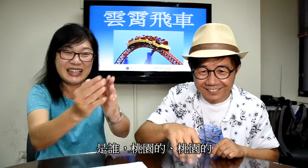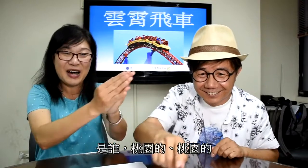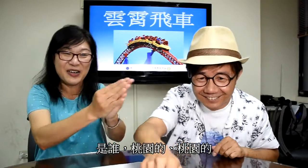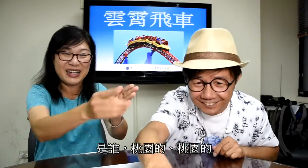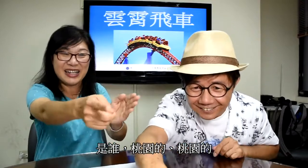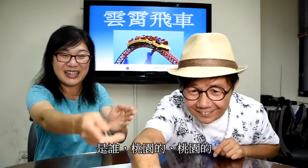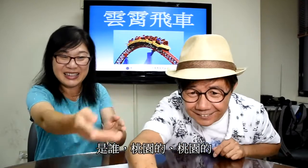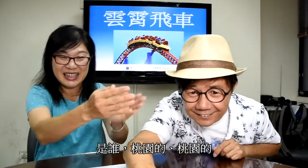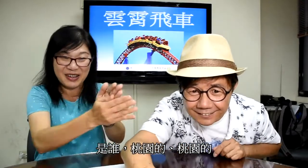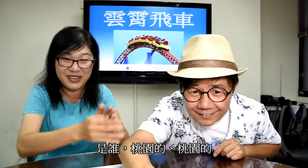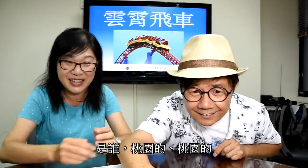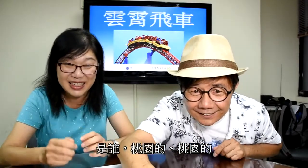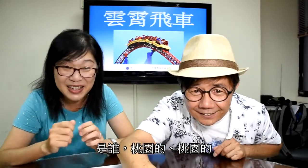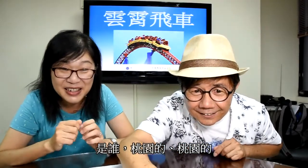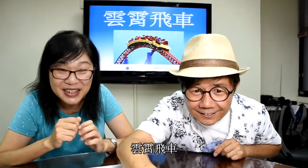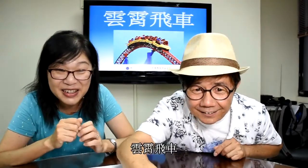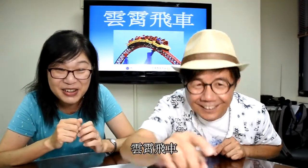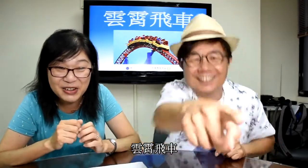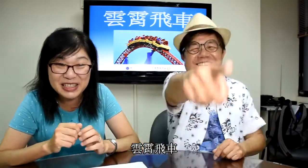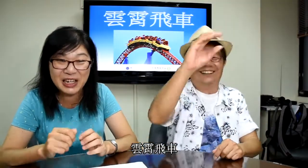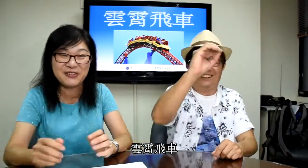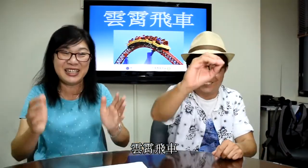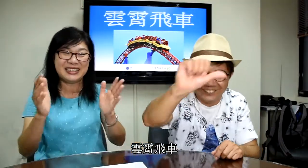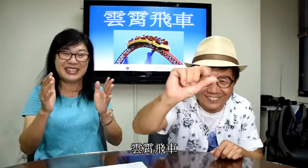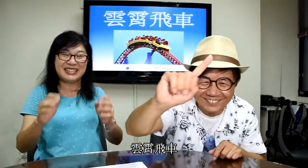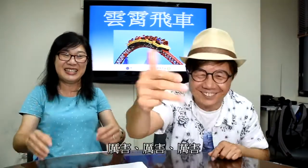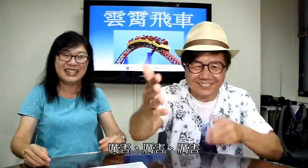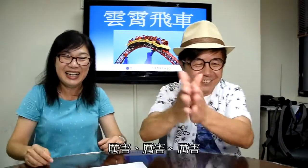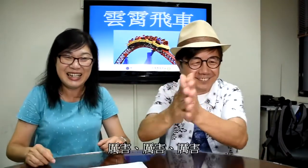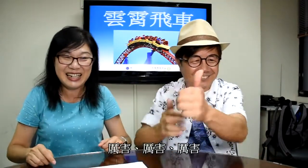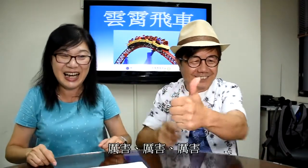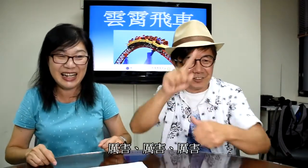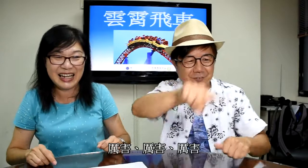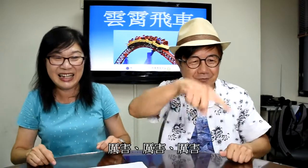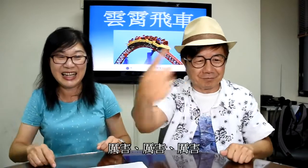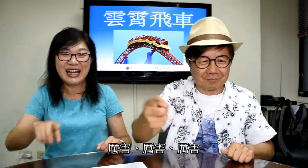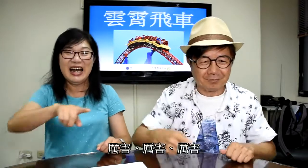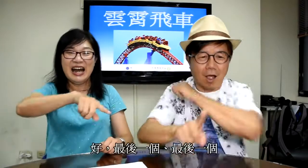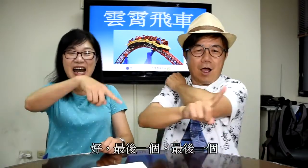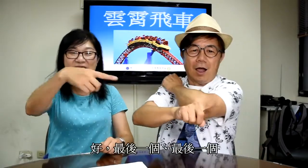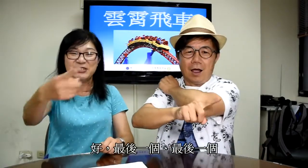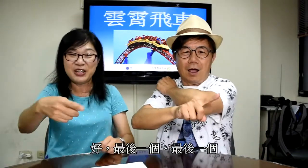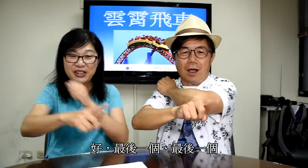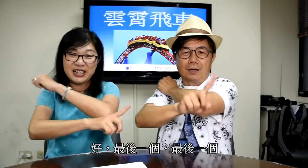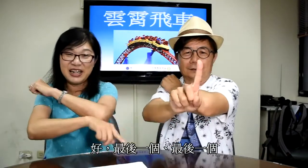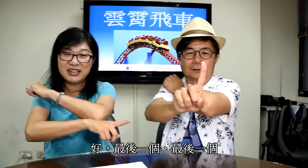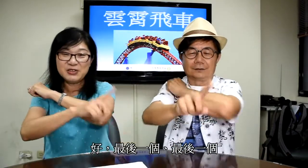桃园的，桃园的云霄飞车，厉害厉害厉害！好，最后一个哦，最后一